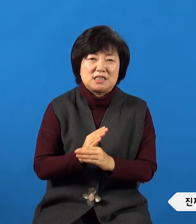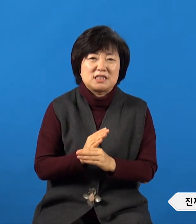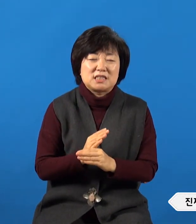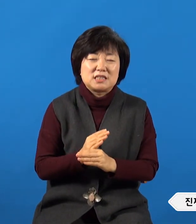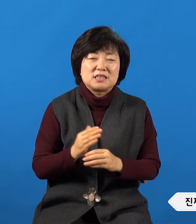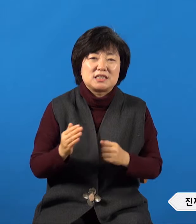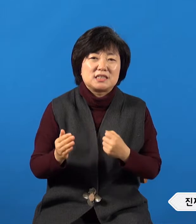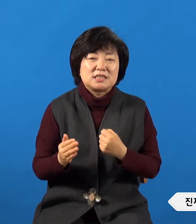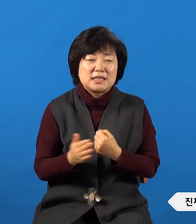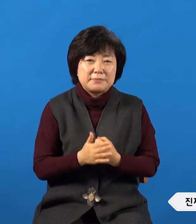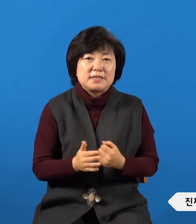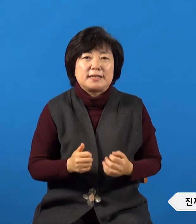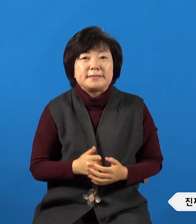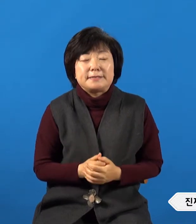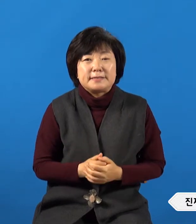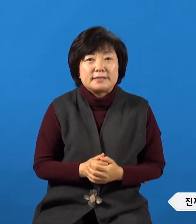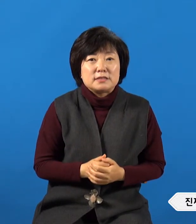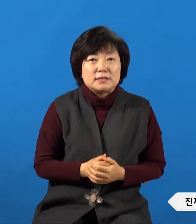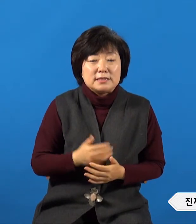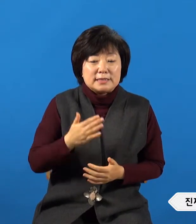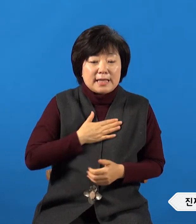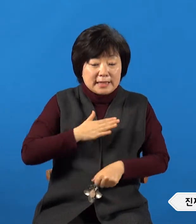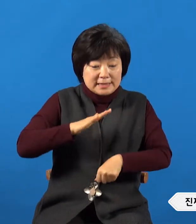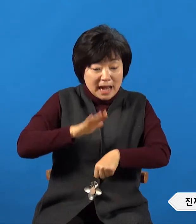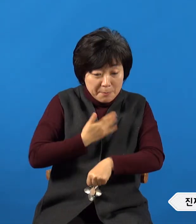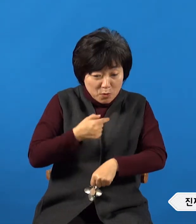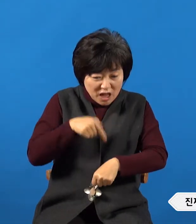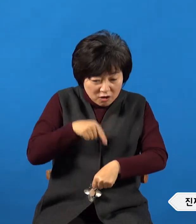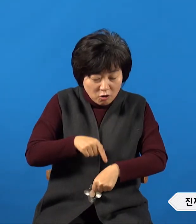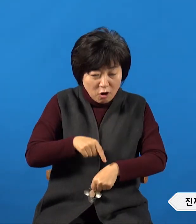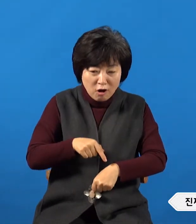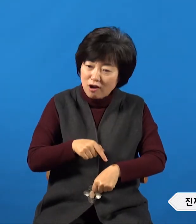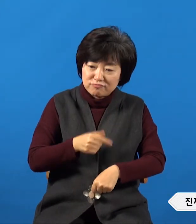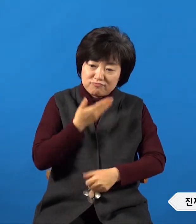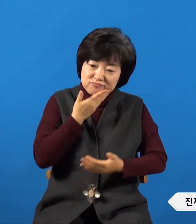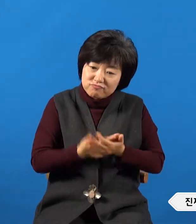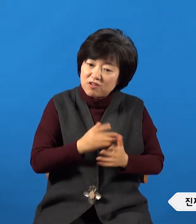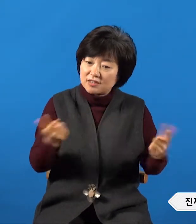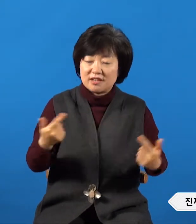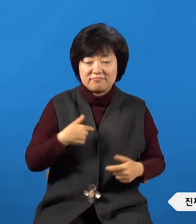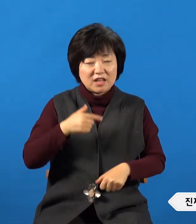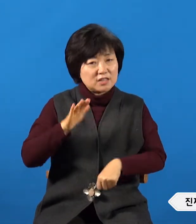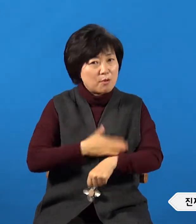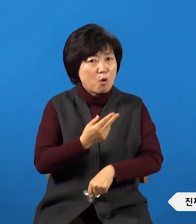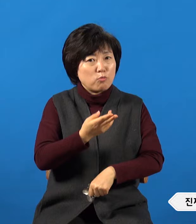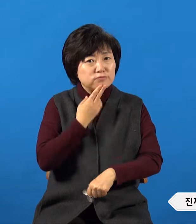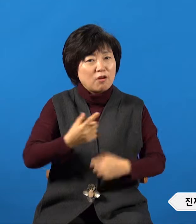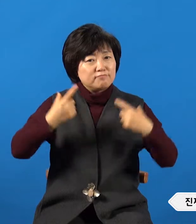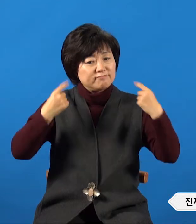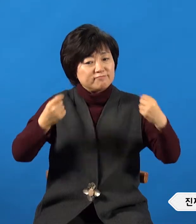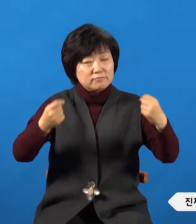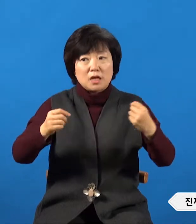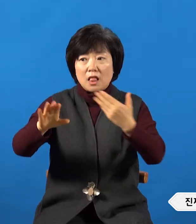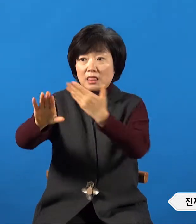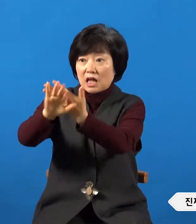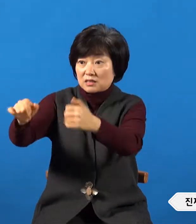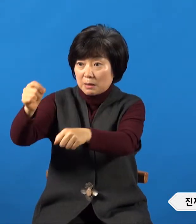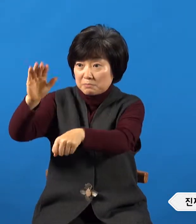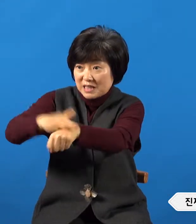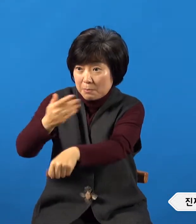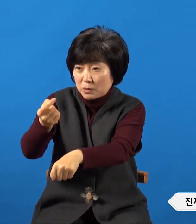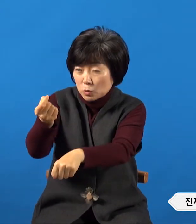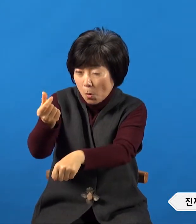성경은 말씀하고 있습니다. 그래서 내가 한 잘못은 별로 중요하지 않습니다. 남의 한